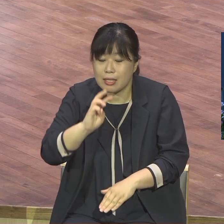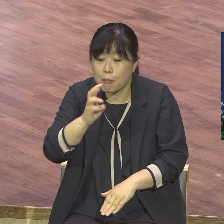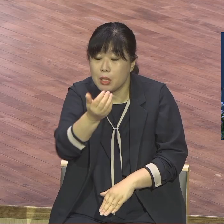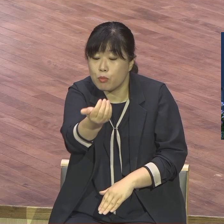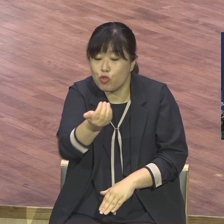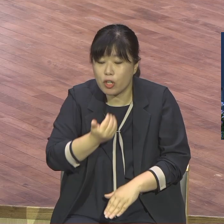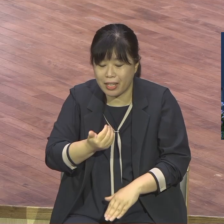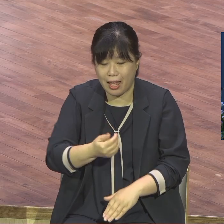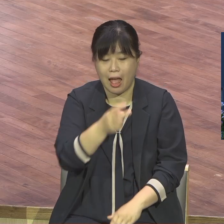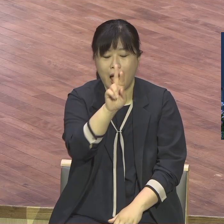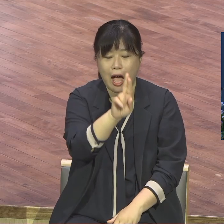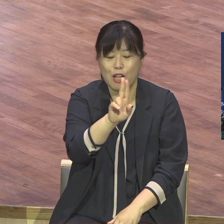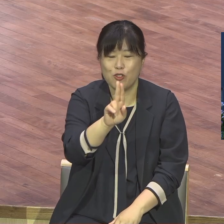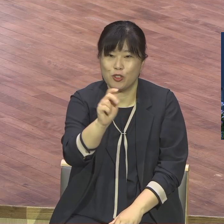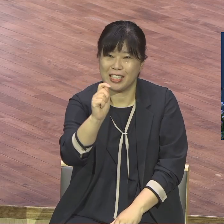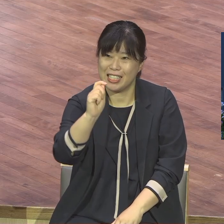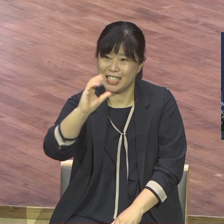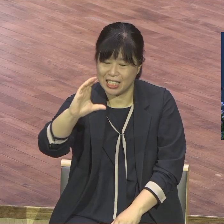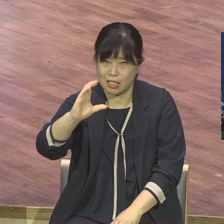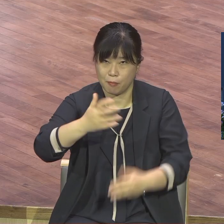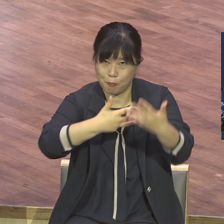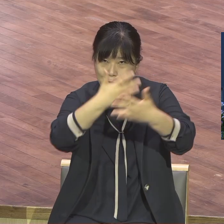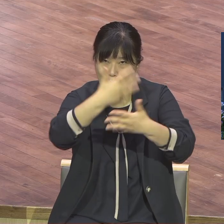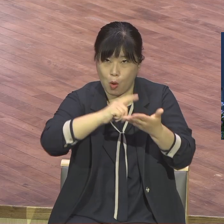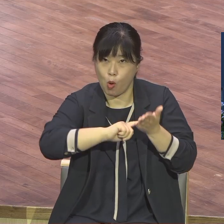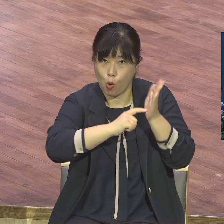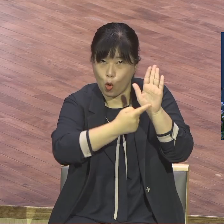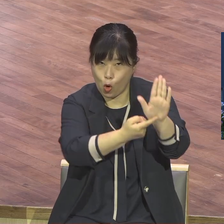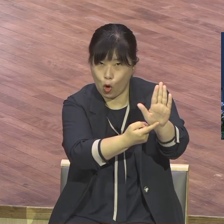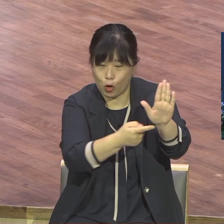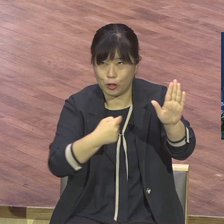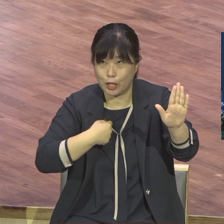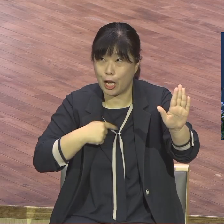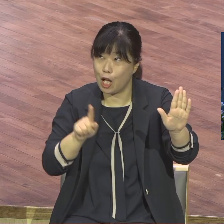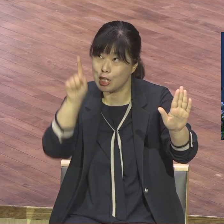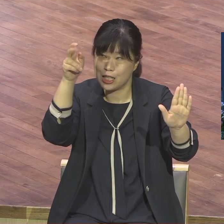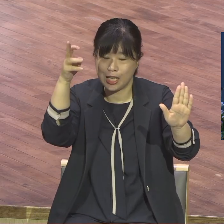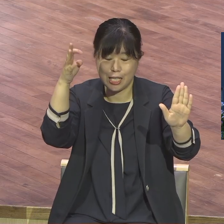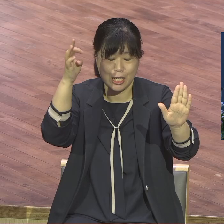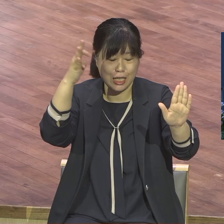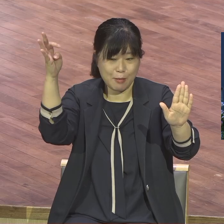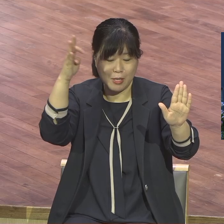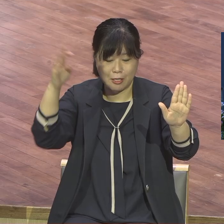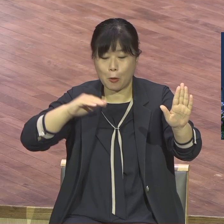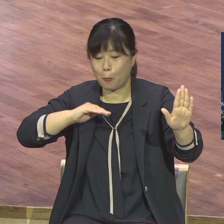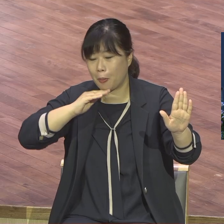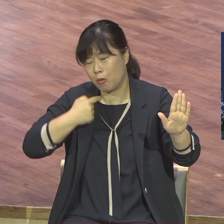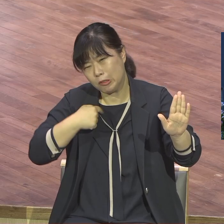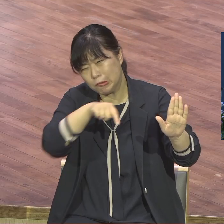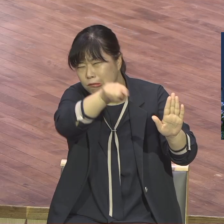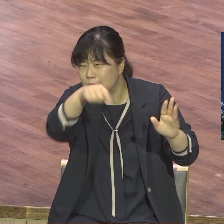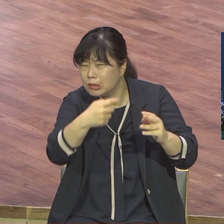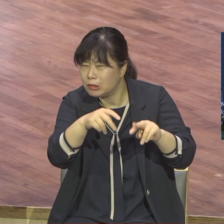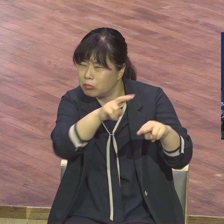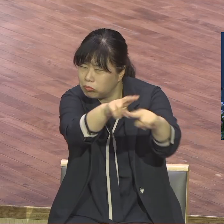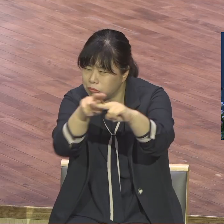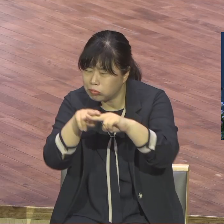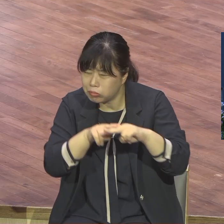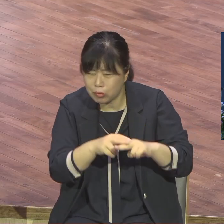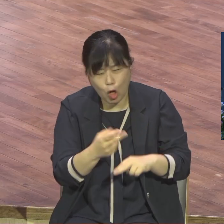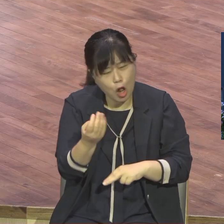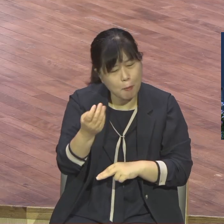없어요. 거의 없어. 싹 털었는데 100명도 안 앉아있어요.